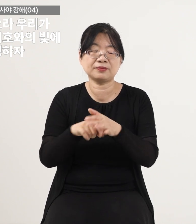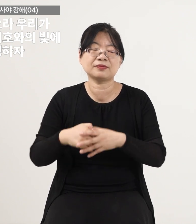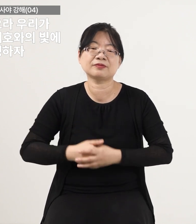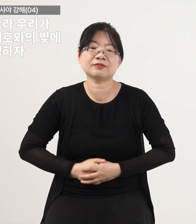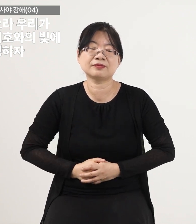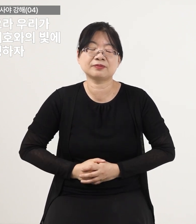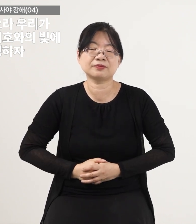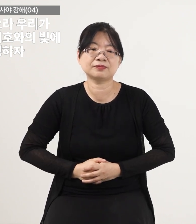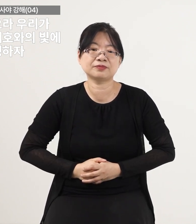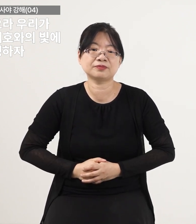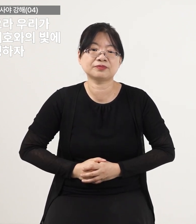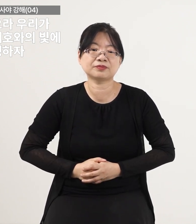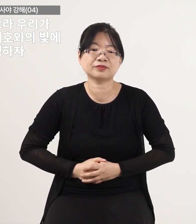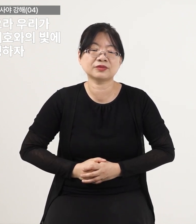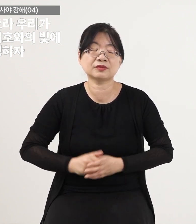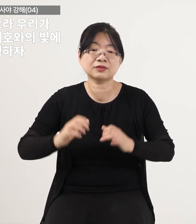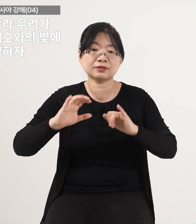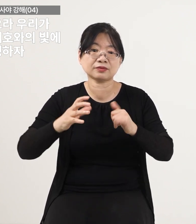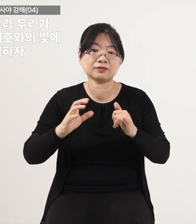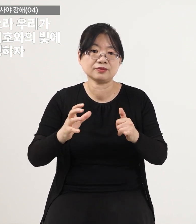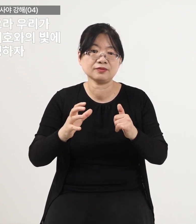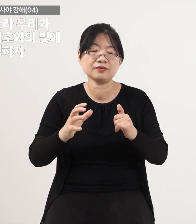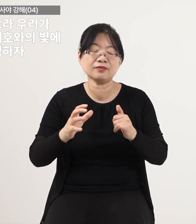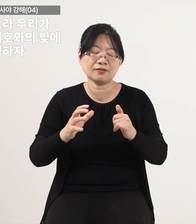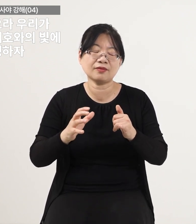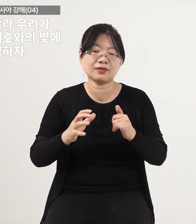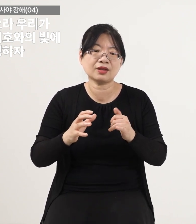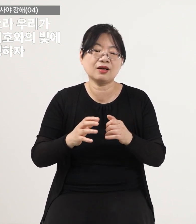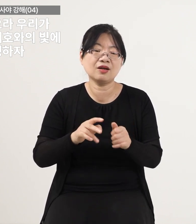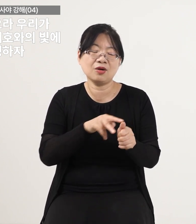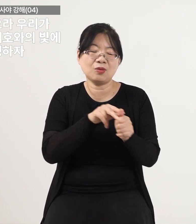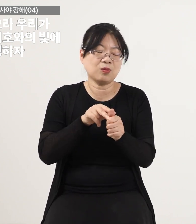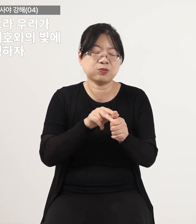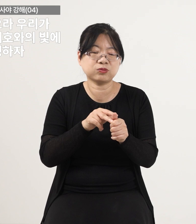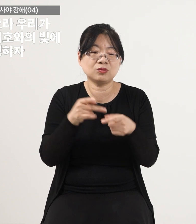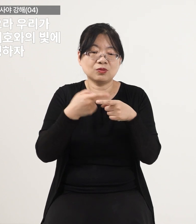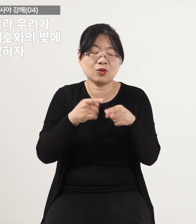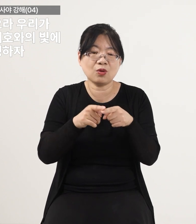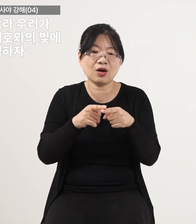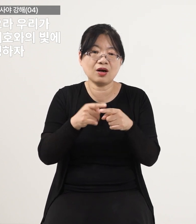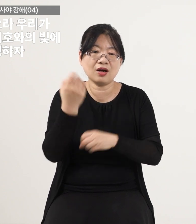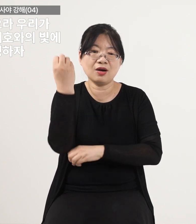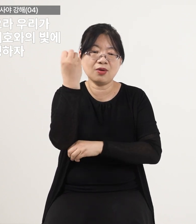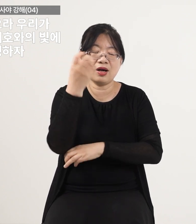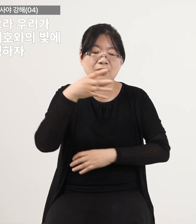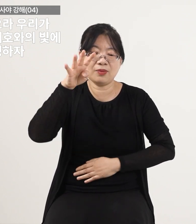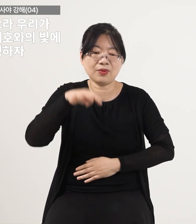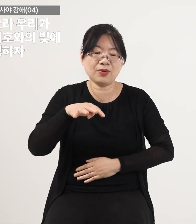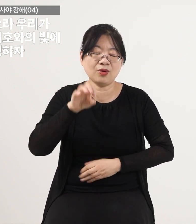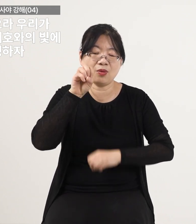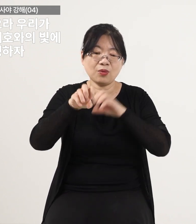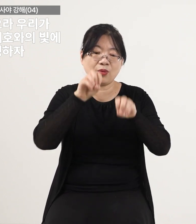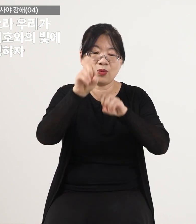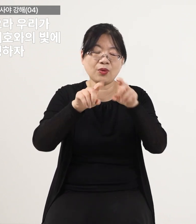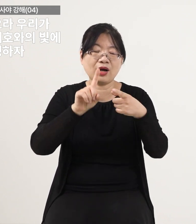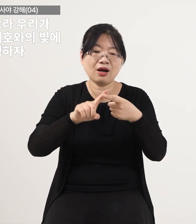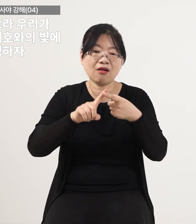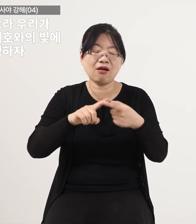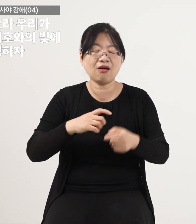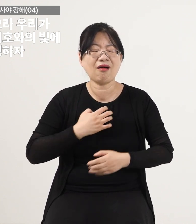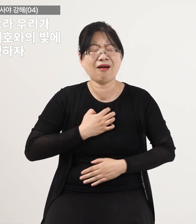네. 그러니까 거기 세상에서 쏟아내는 정보와 분석과 지표에 너무 일희일비하지 마세요.